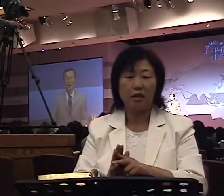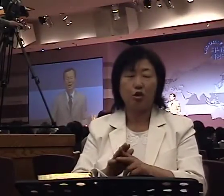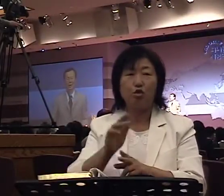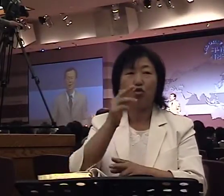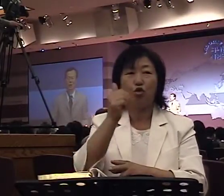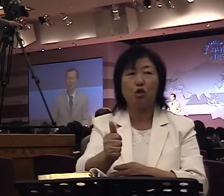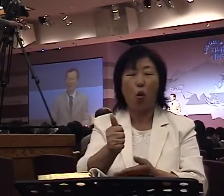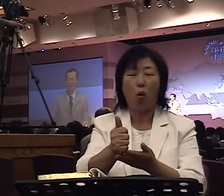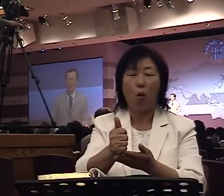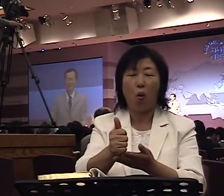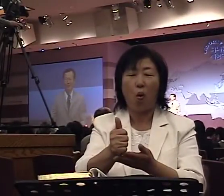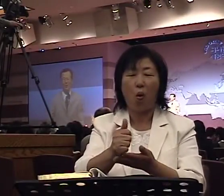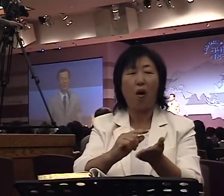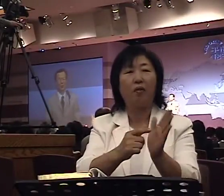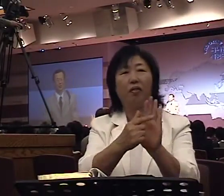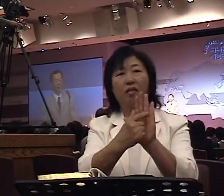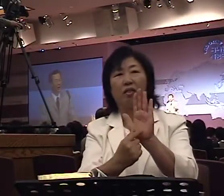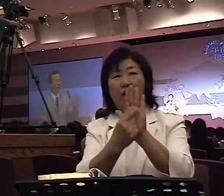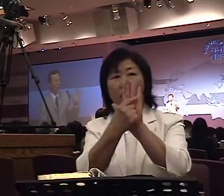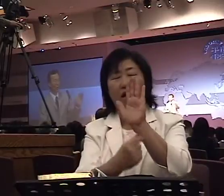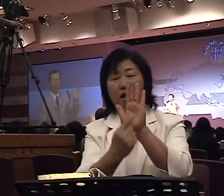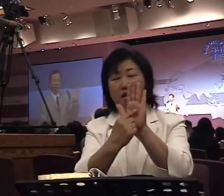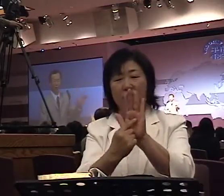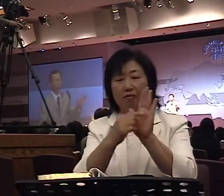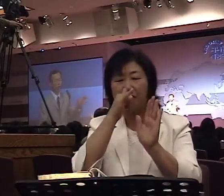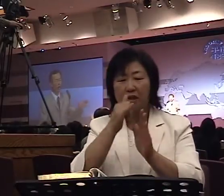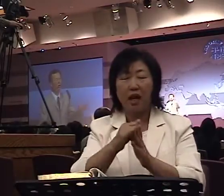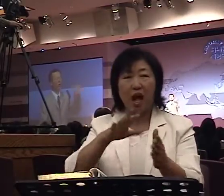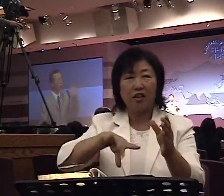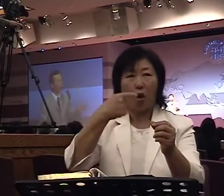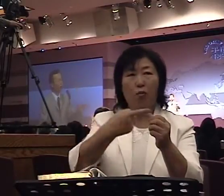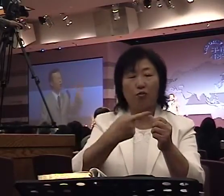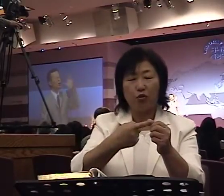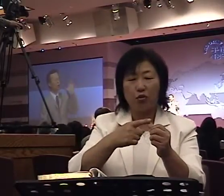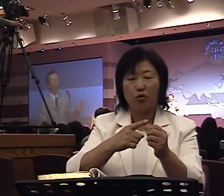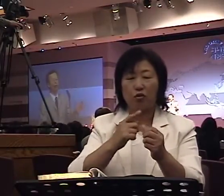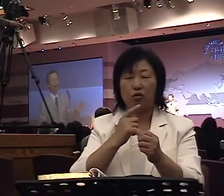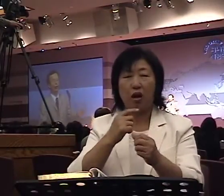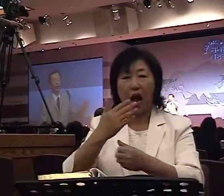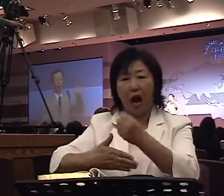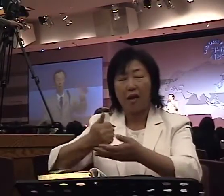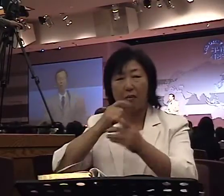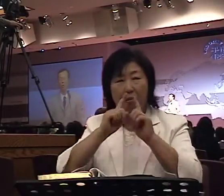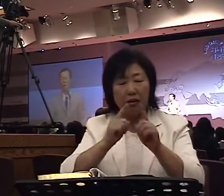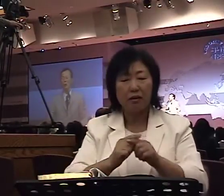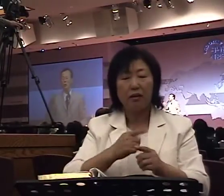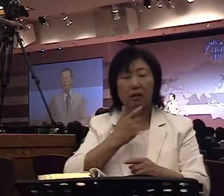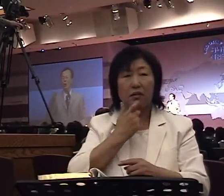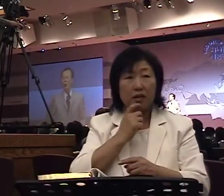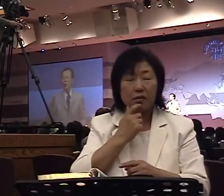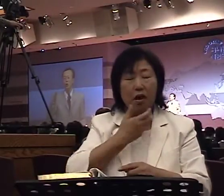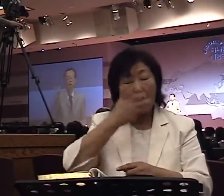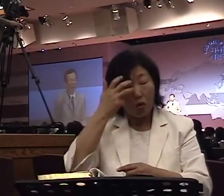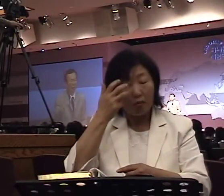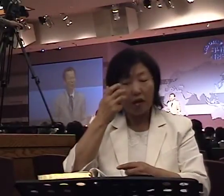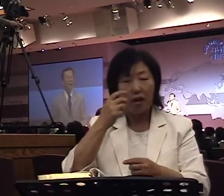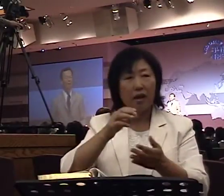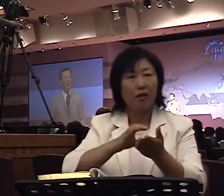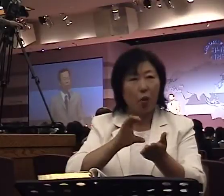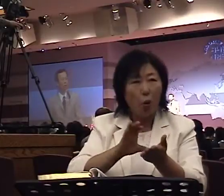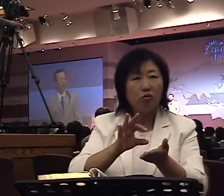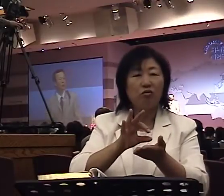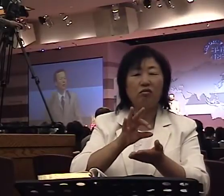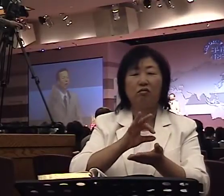있지만 하나님은 처음부터 말씀하시는 것입니다. 요셉은 단순히 꿈을 소유하고 있는 도구요, 꿈의 원천은